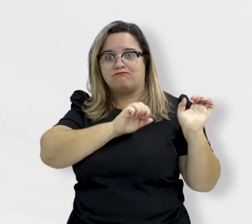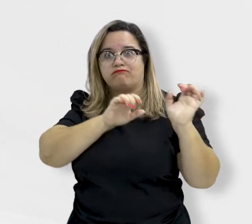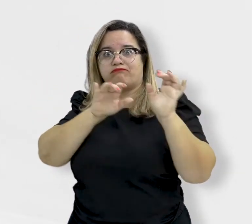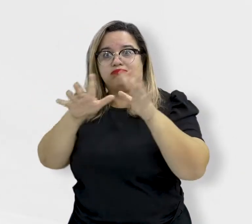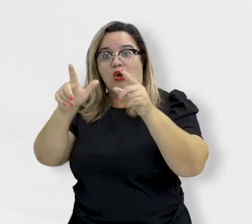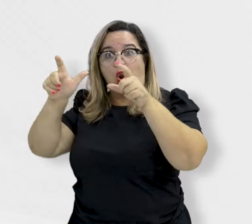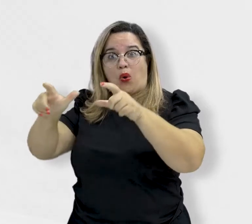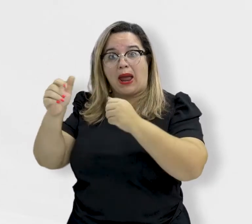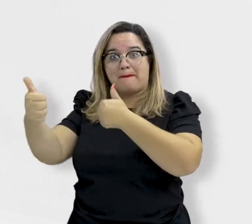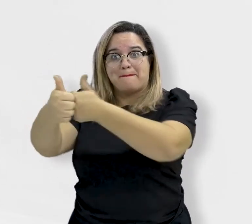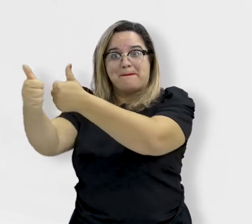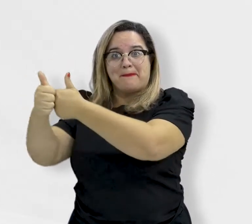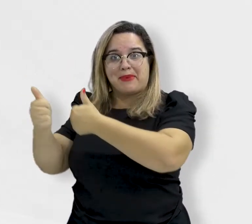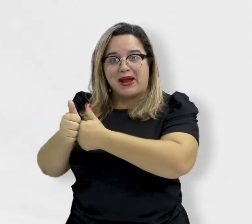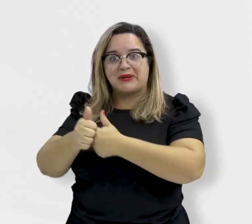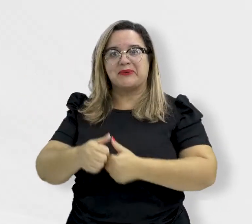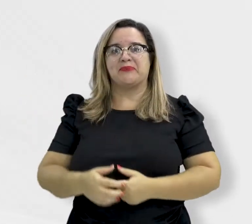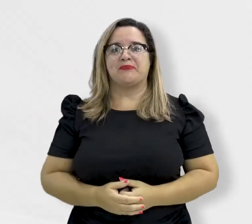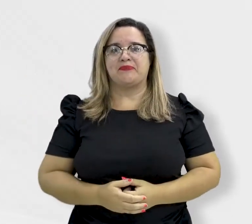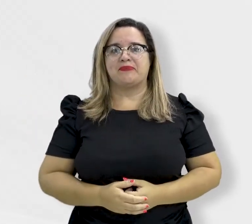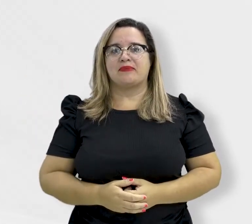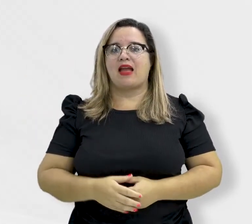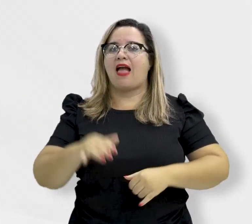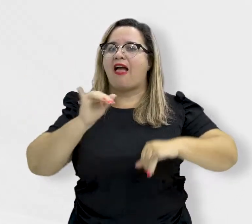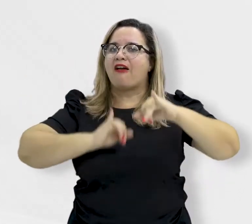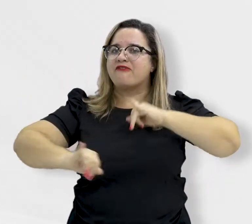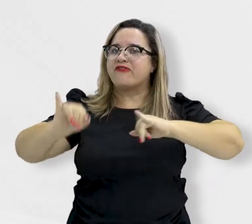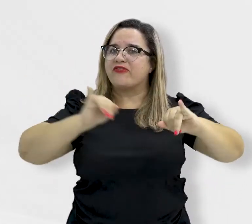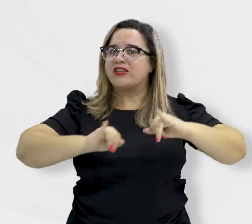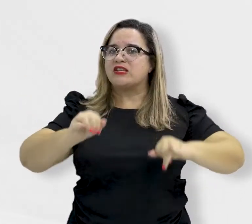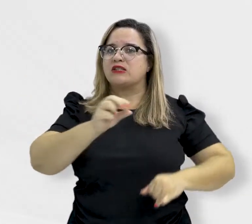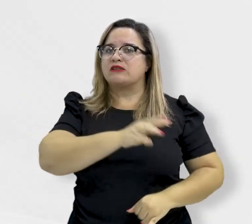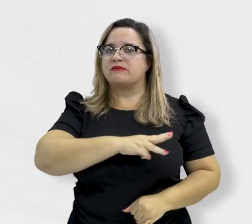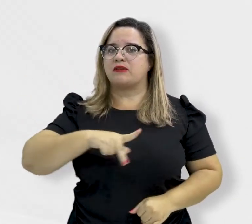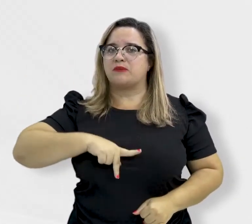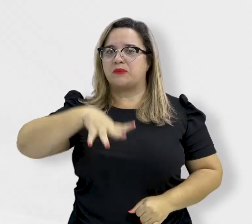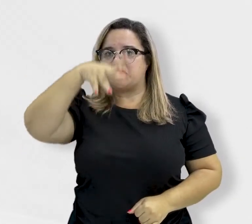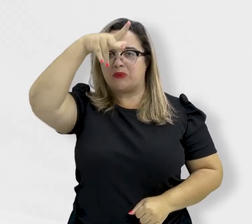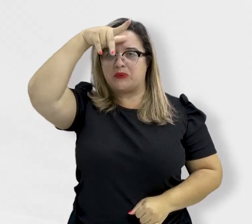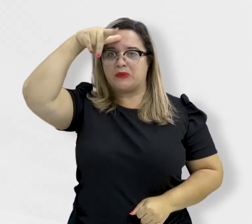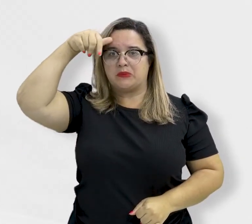Esse foi um conteúdo do Ministério Público do Estado de Mato Grosso.